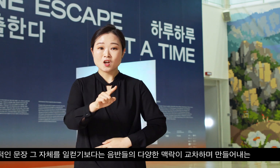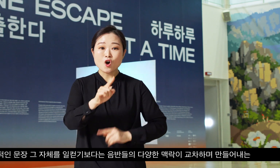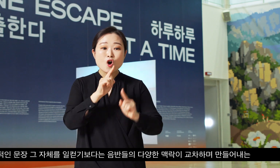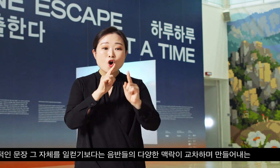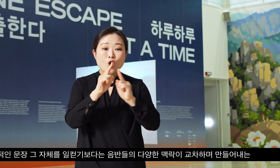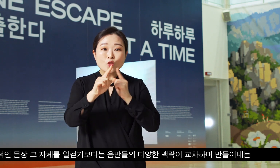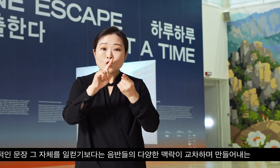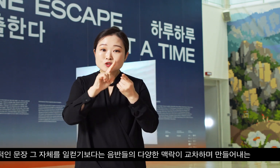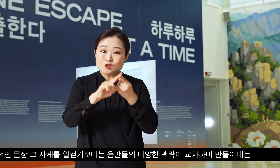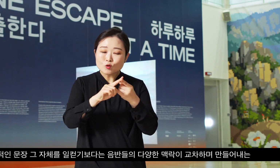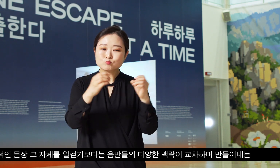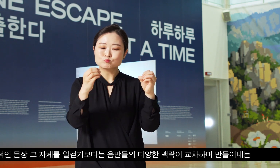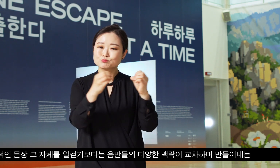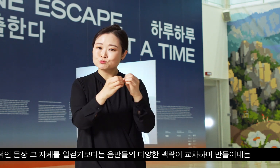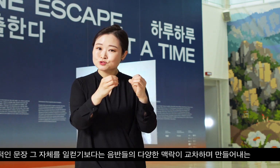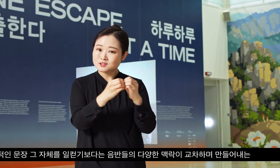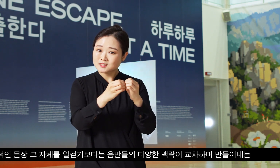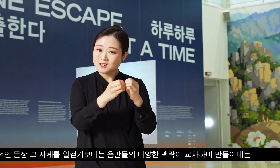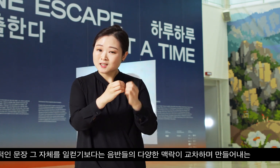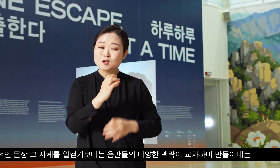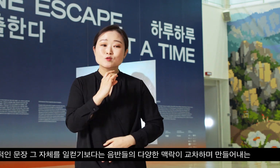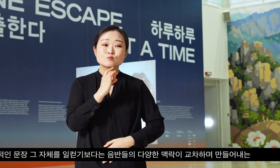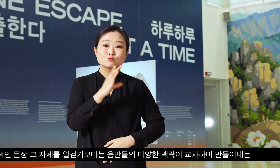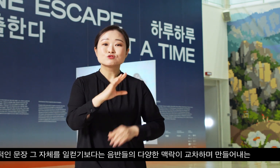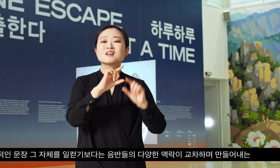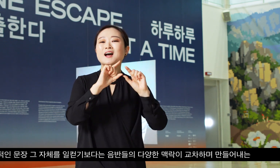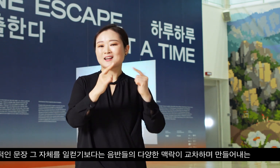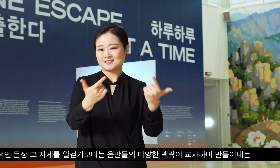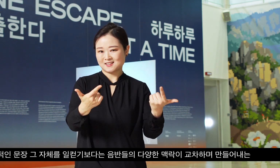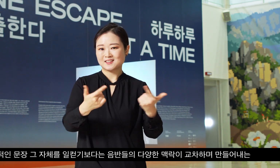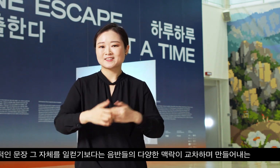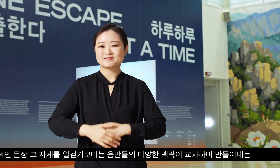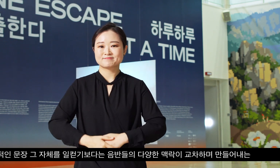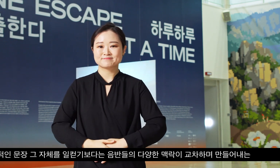이것은 언어적인 문장, 그 자체를 일컫기보다는